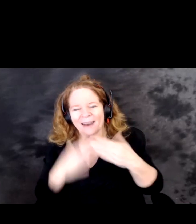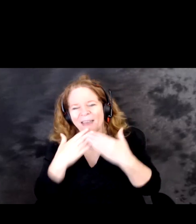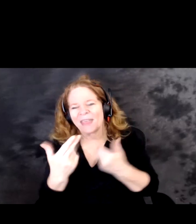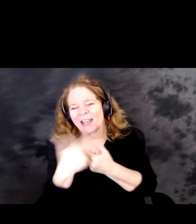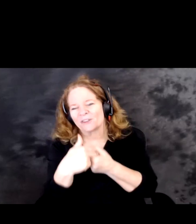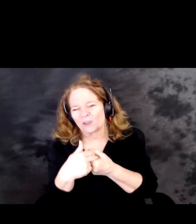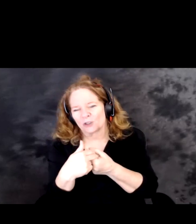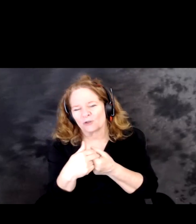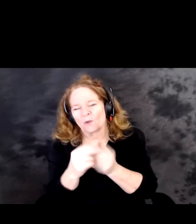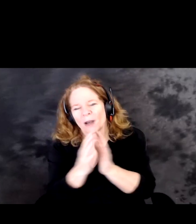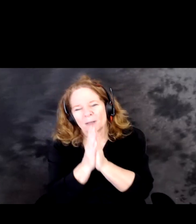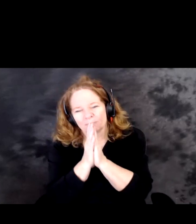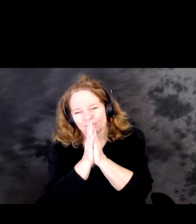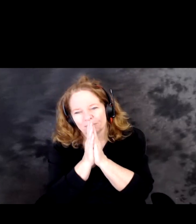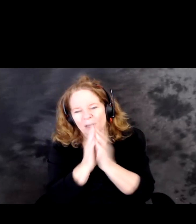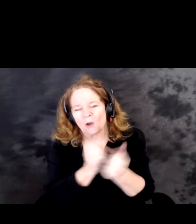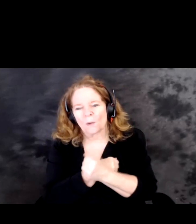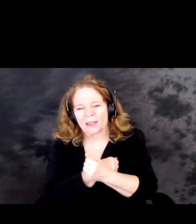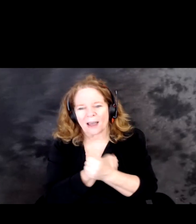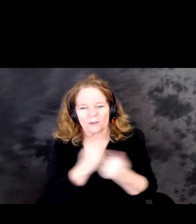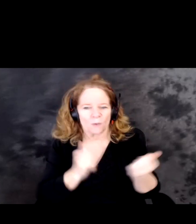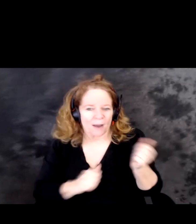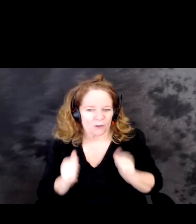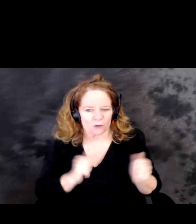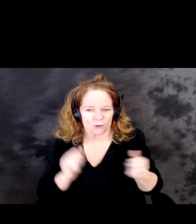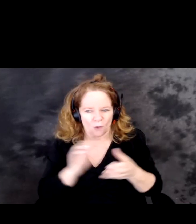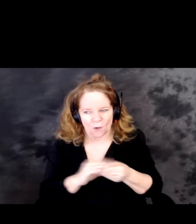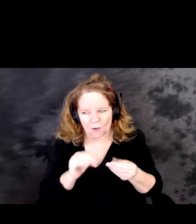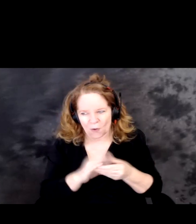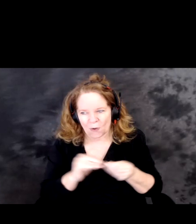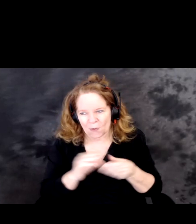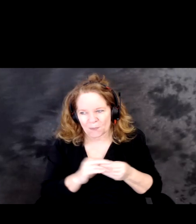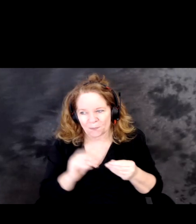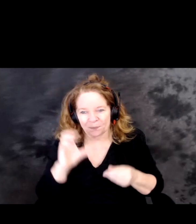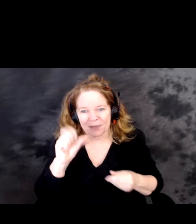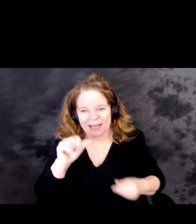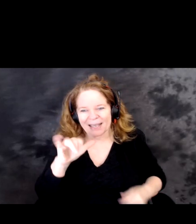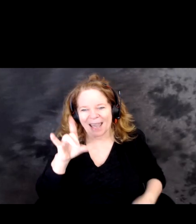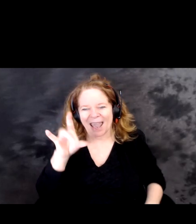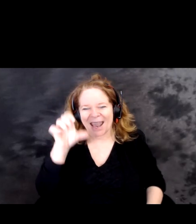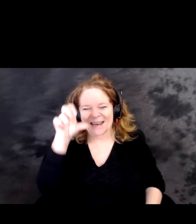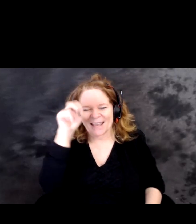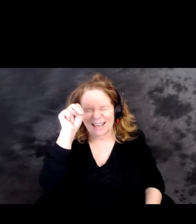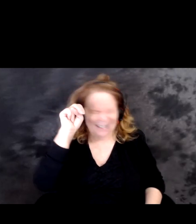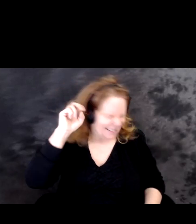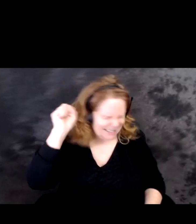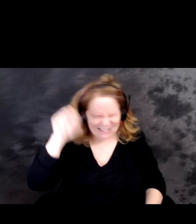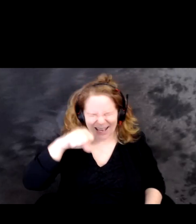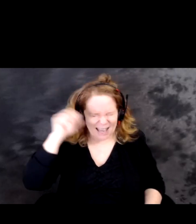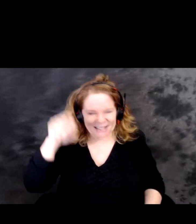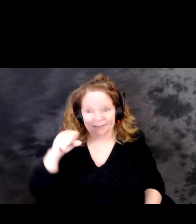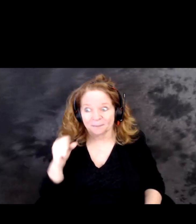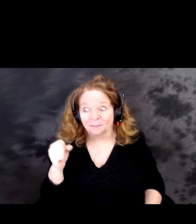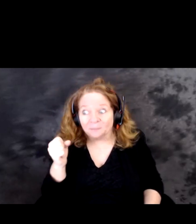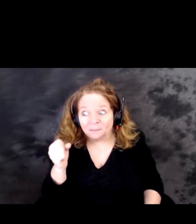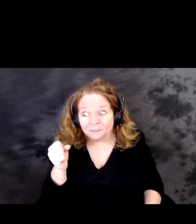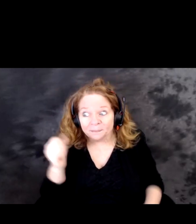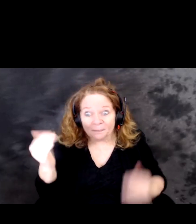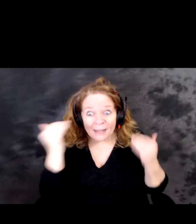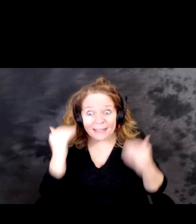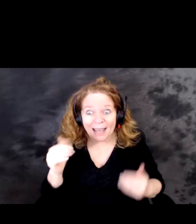Kaden, gracias por estar aquí. Nos encanta tenerte aquí en nuestro espectáculo del cuento. Kaden,